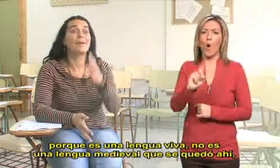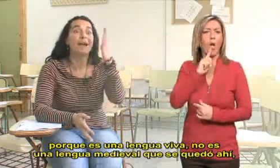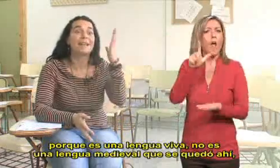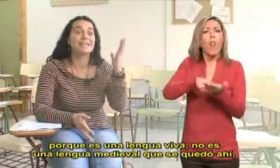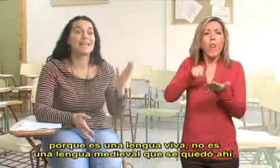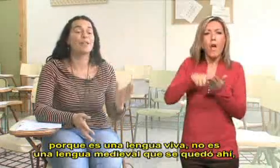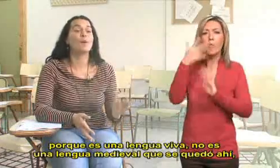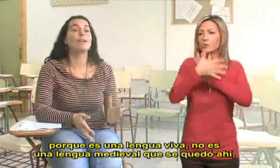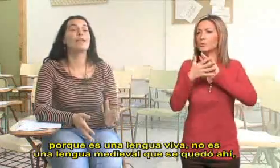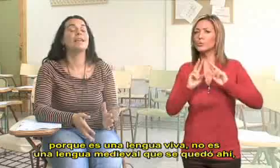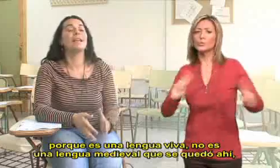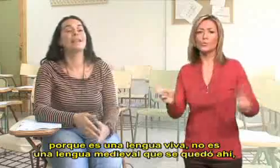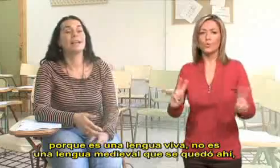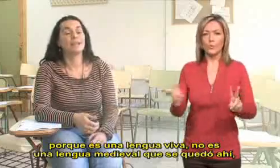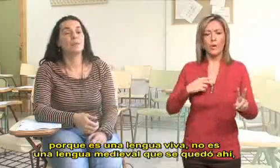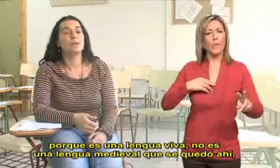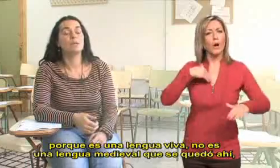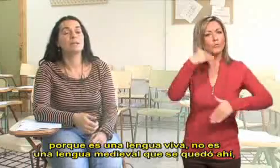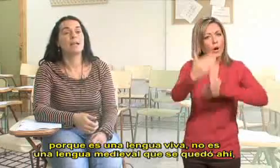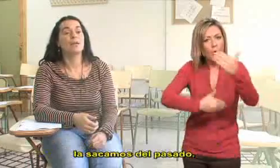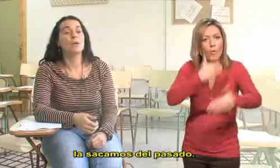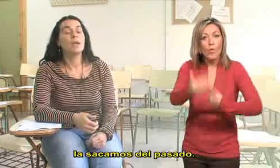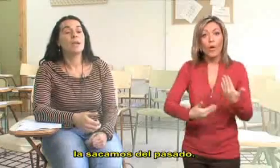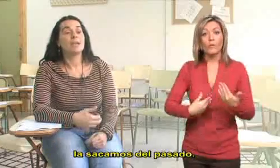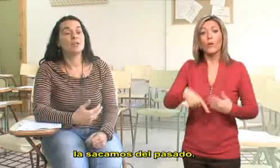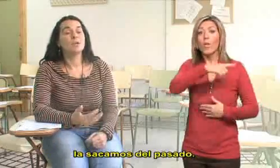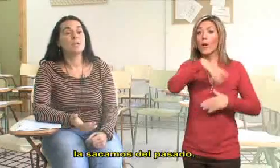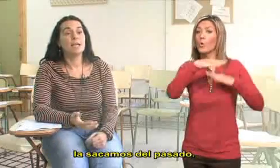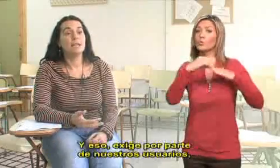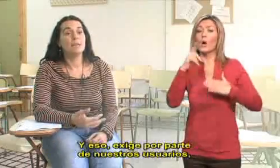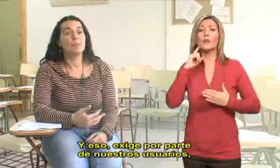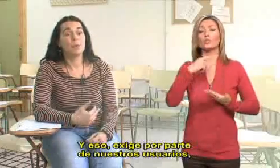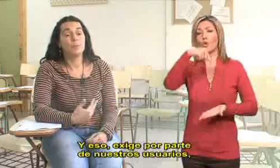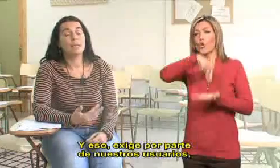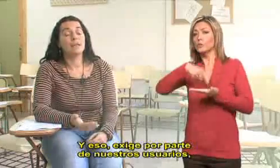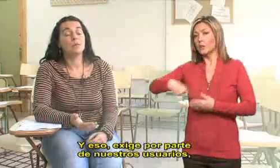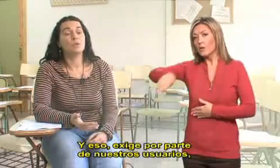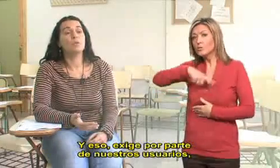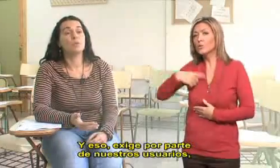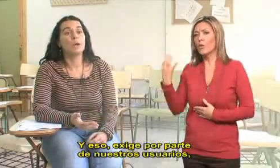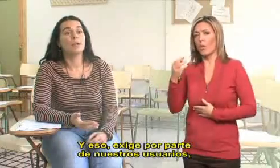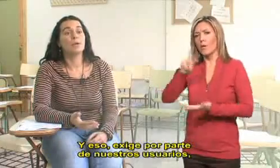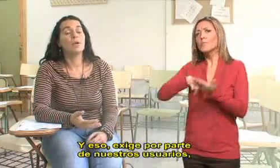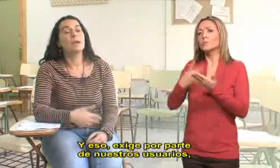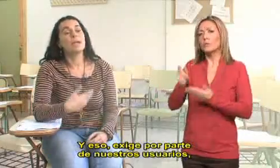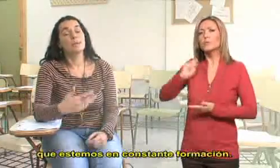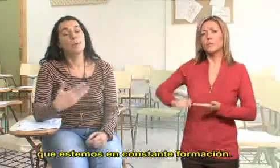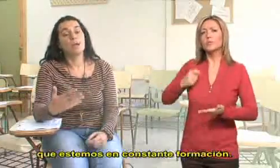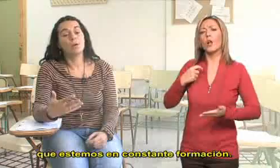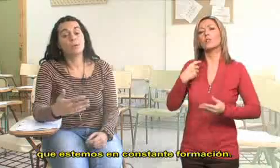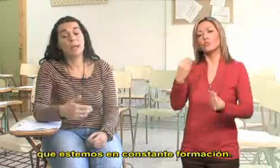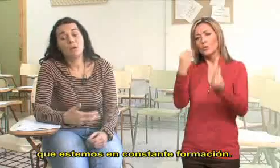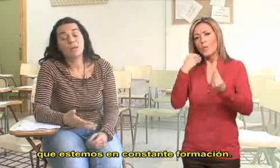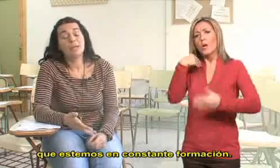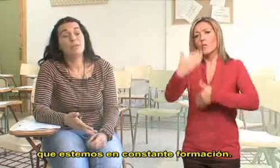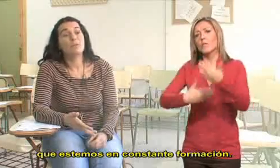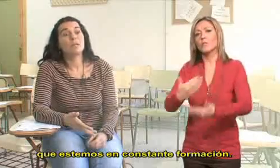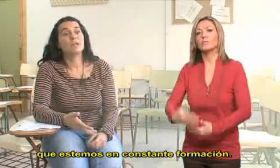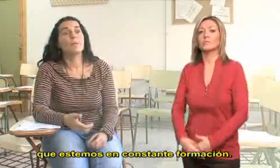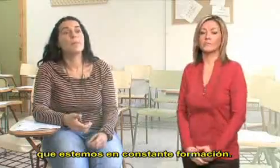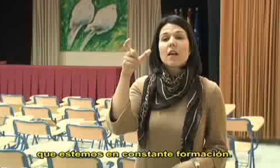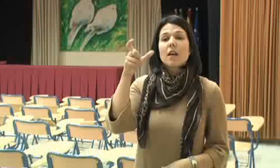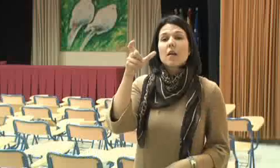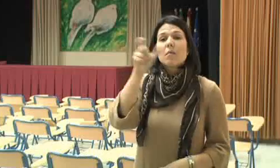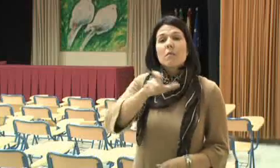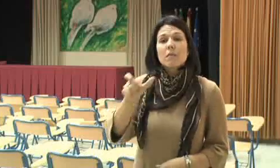lengua medieval que se quedó allí y la rescatamos del pasado. Y eso exige, por parte de nuestros usuarios, que estemos en constante